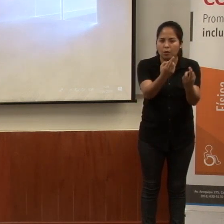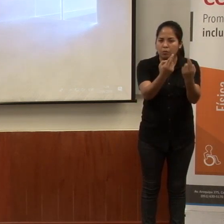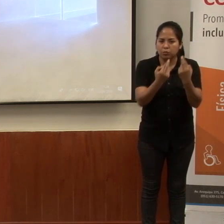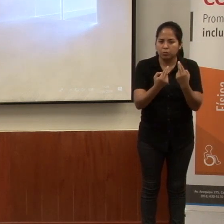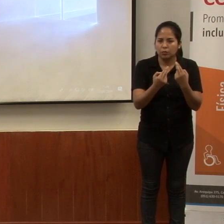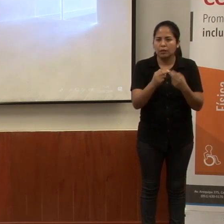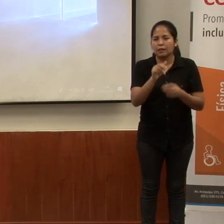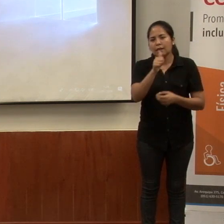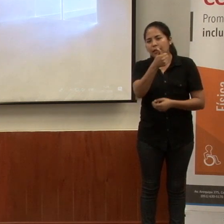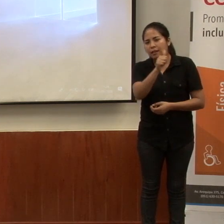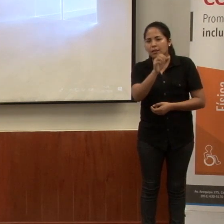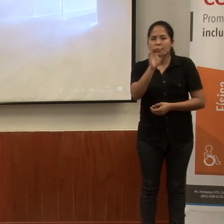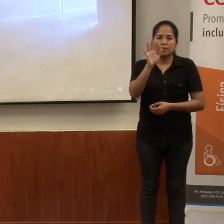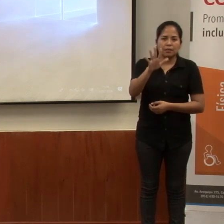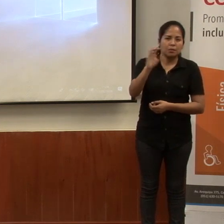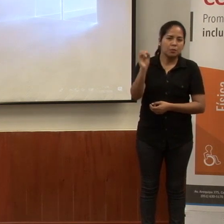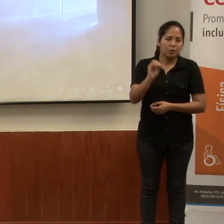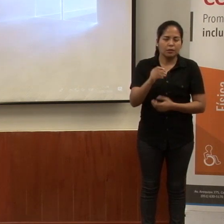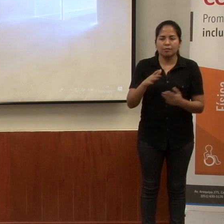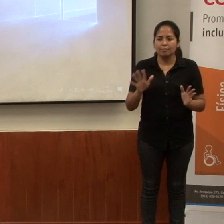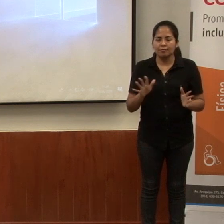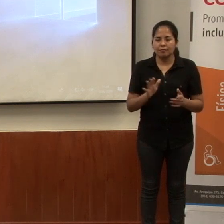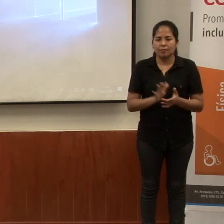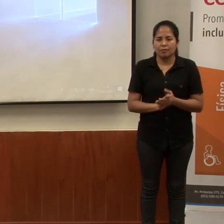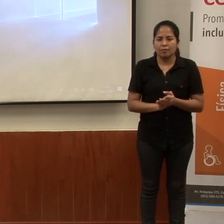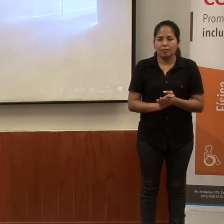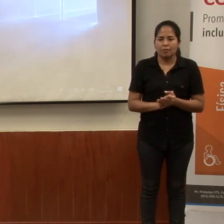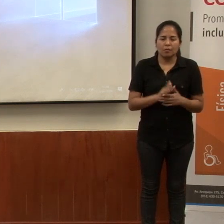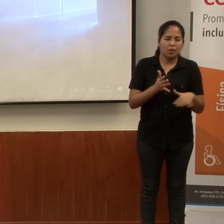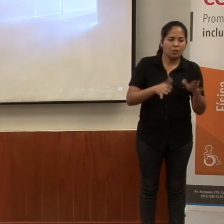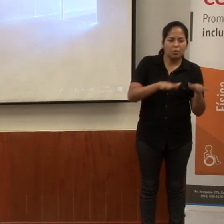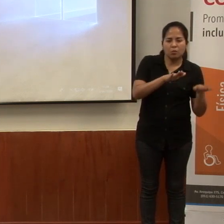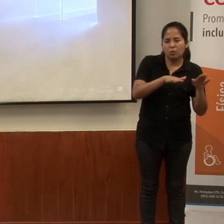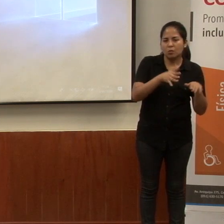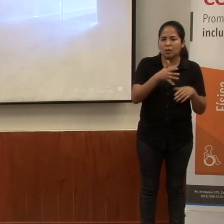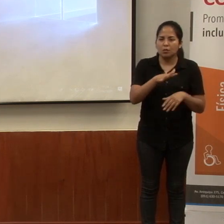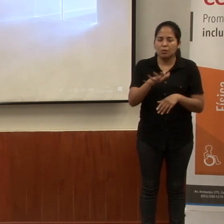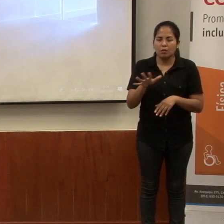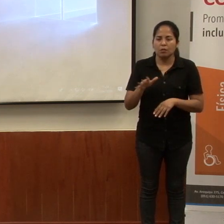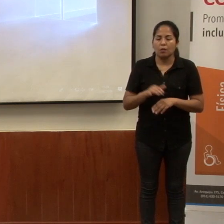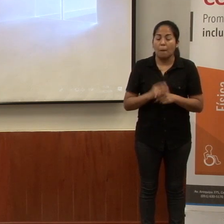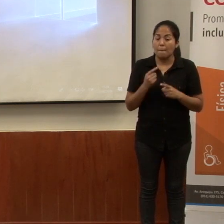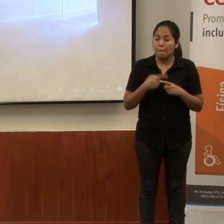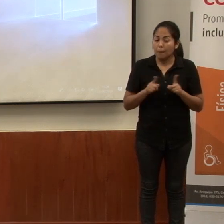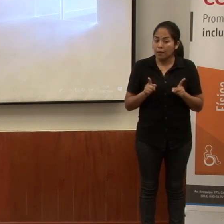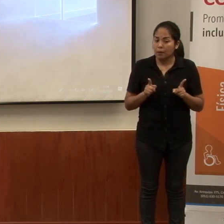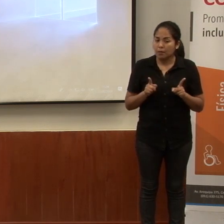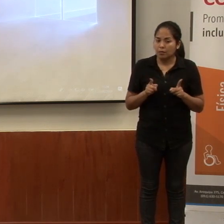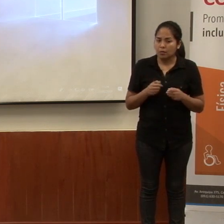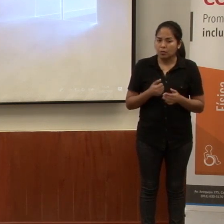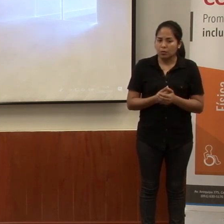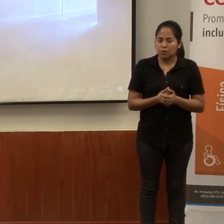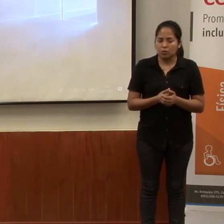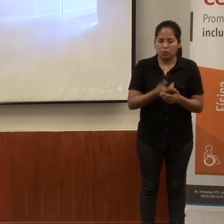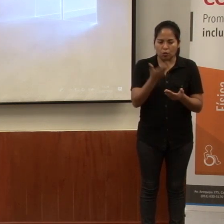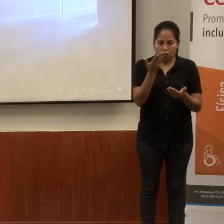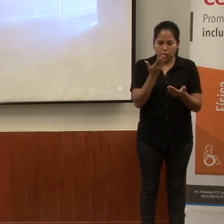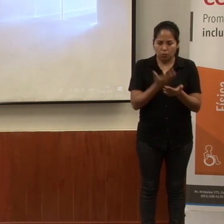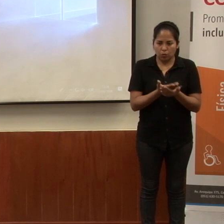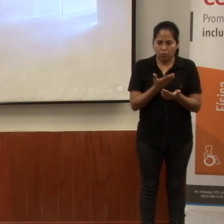10, que el 5, que no sé cuánto, que por aquí, que por allá, pero todos son estimaciones, aproximaciones. En cambio, cuando tú tienes un